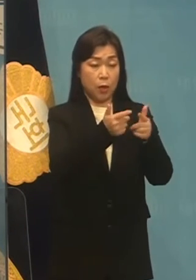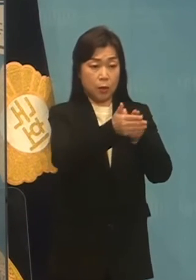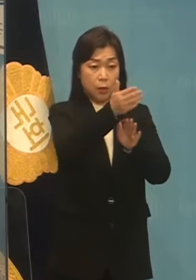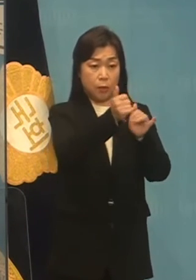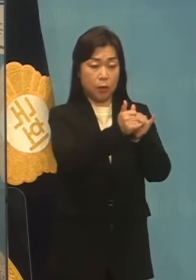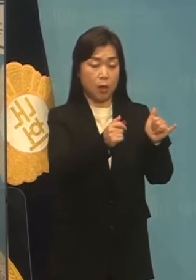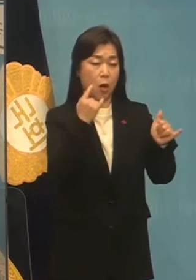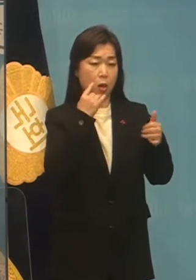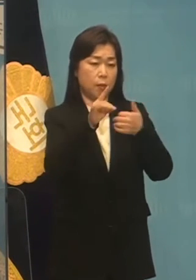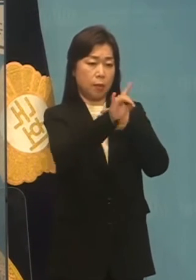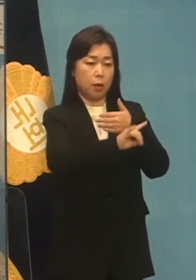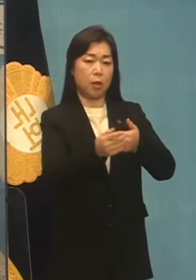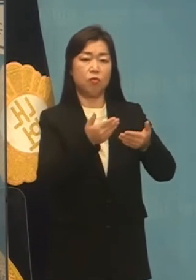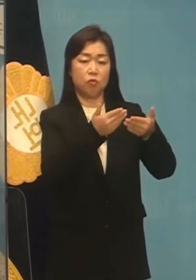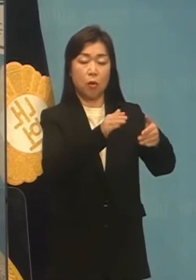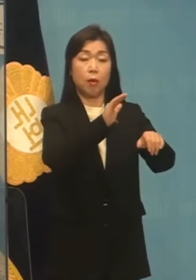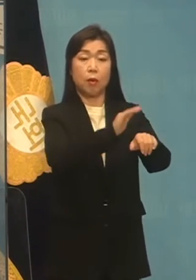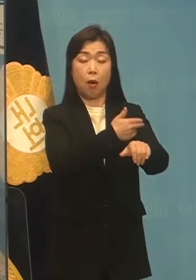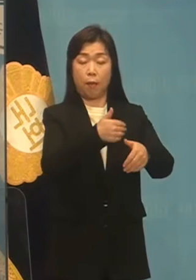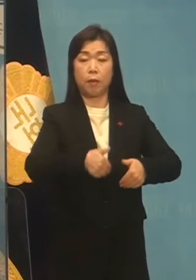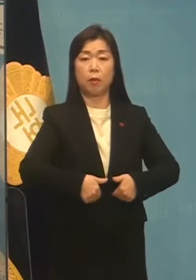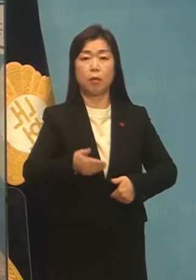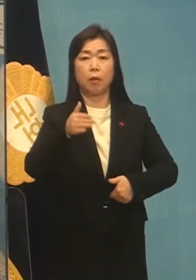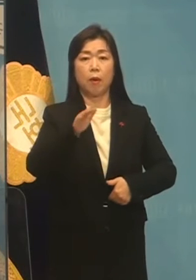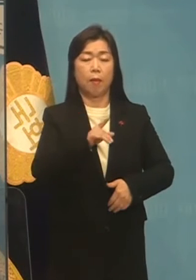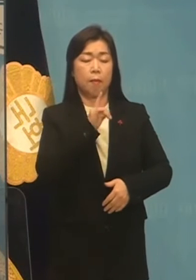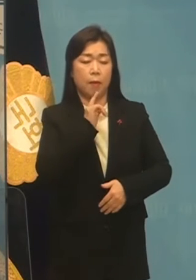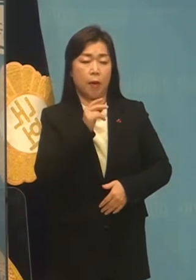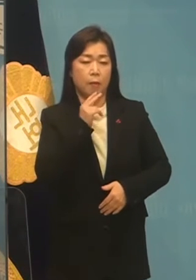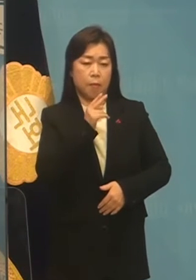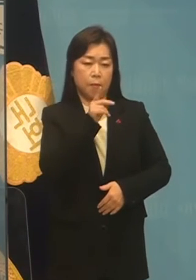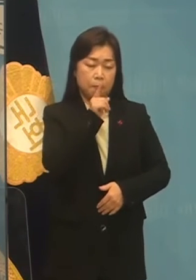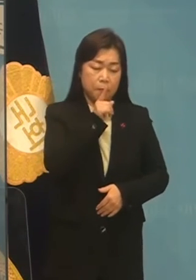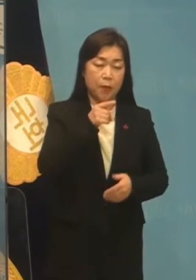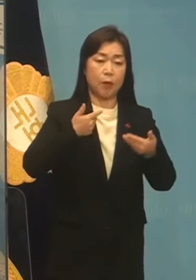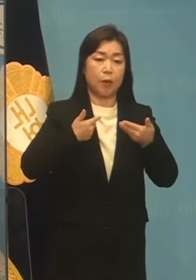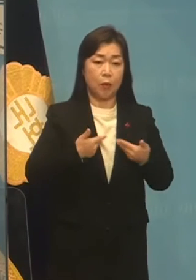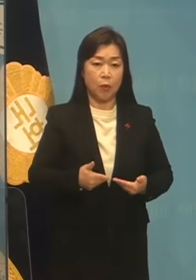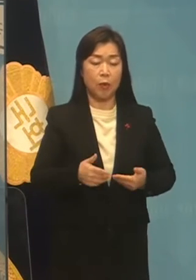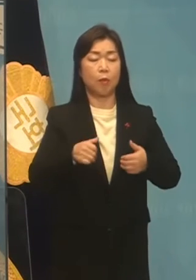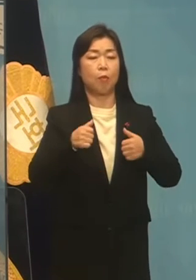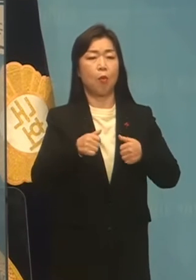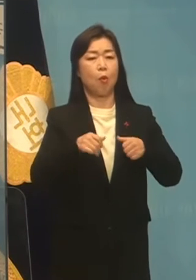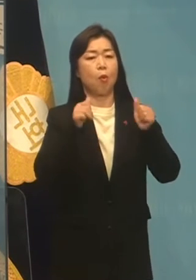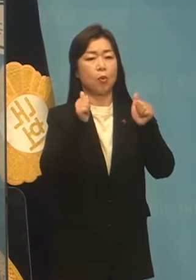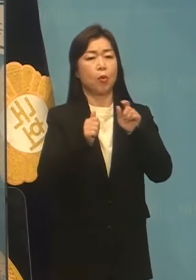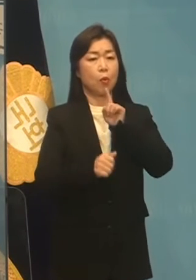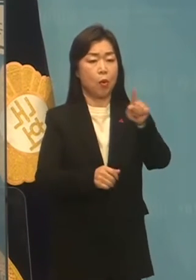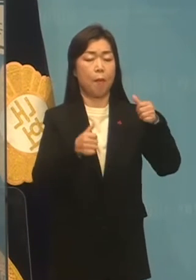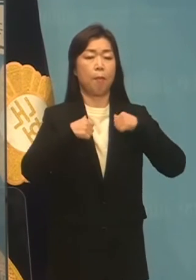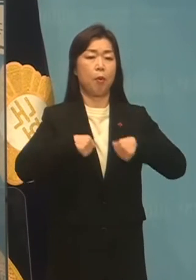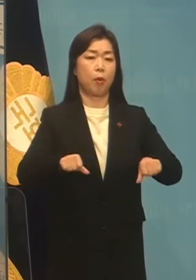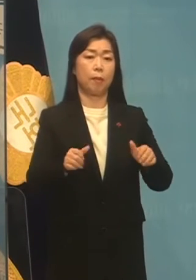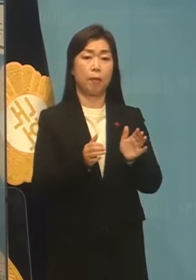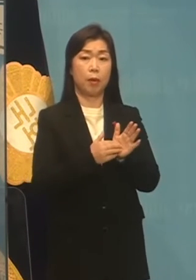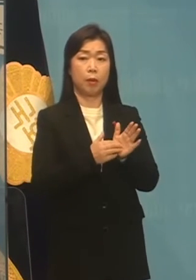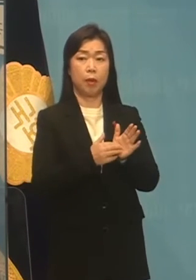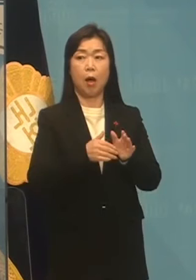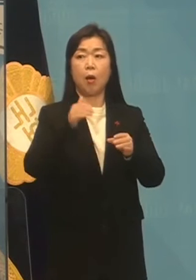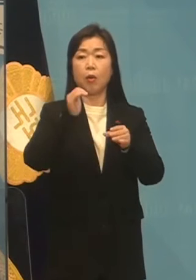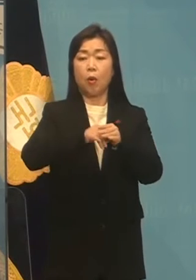또한 응당 사과해야 함에도 조용히 소송을 포기한 것입니다. 선거에서 이기기만 하면